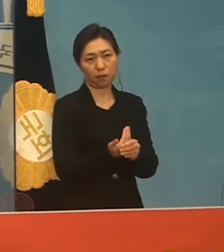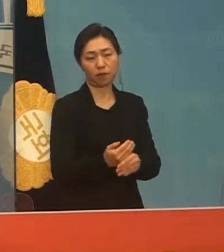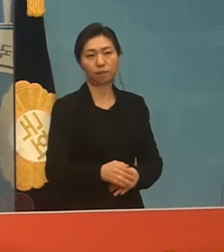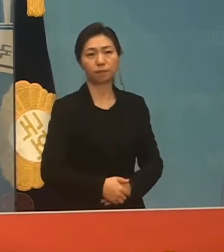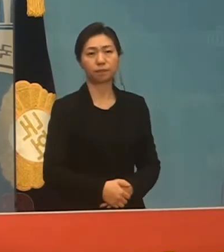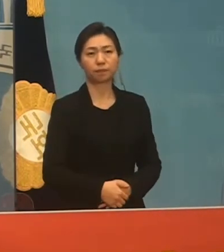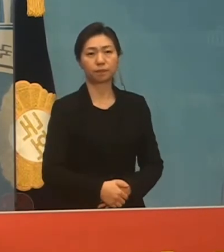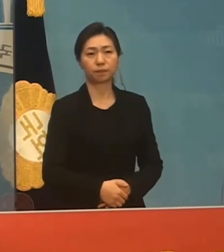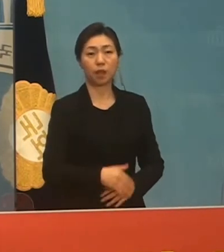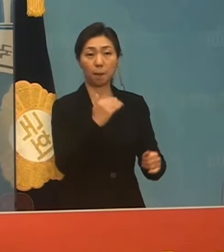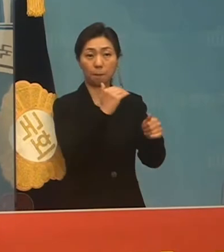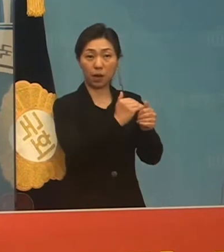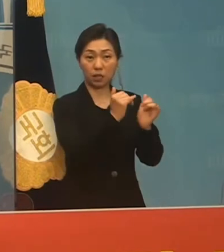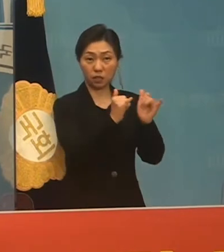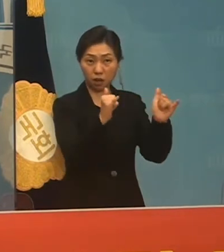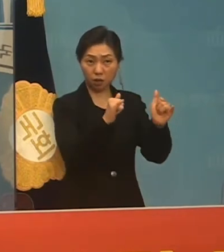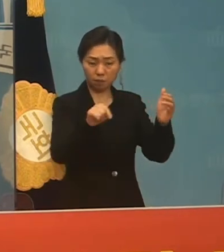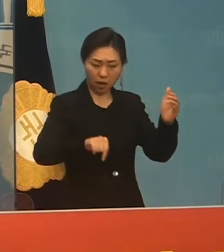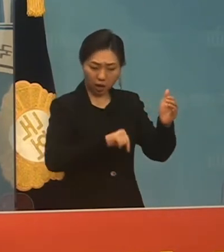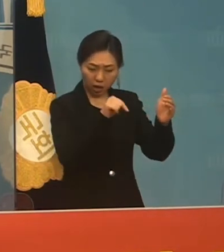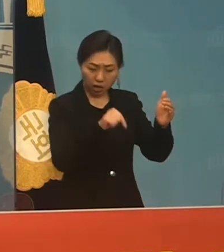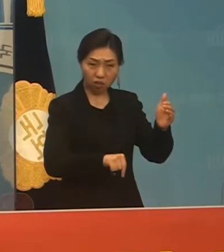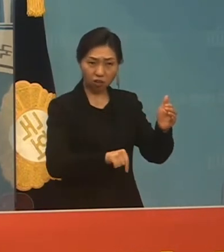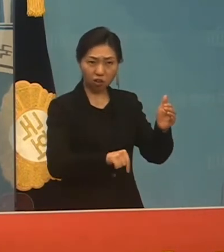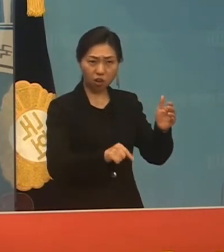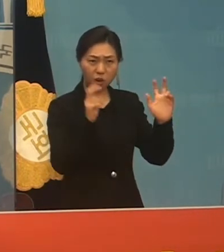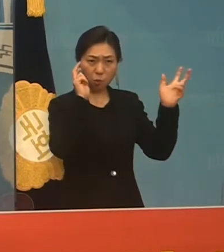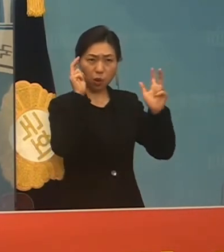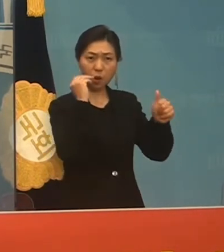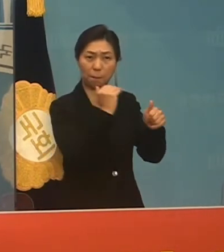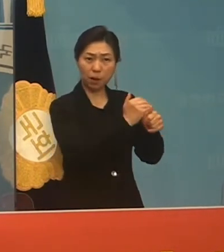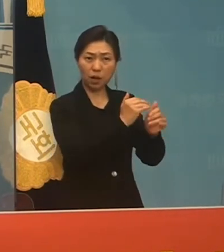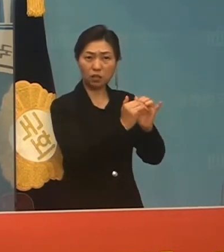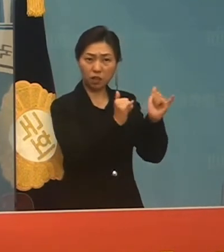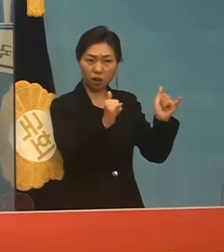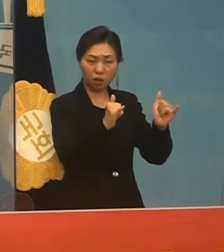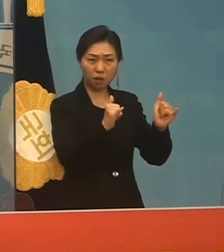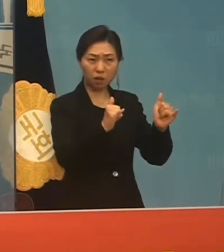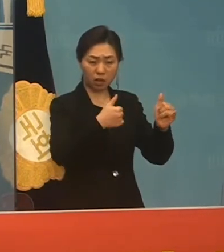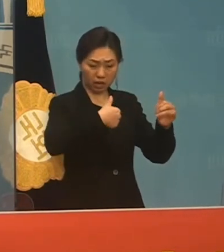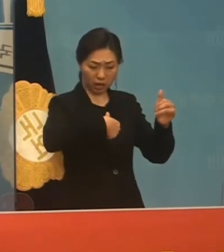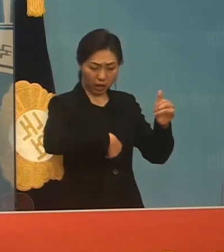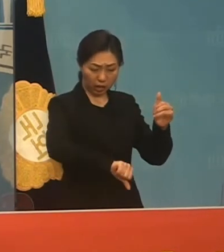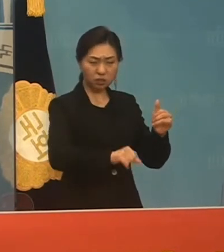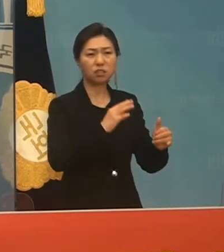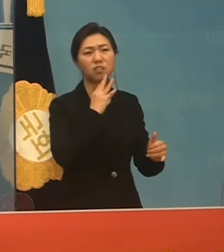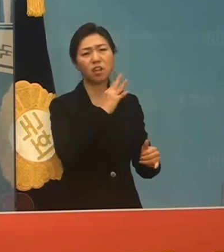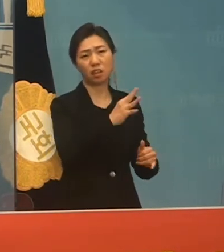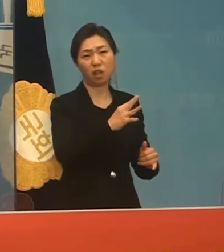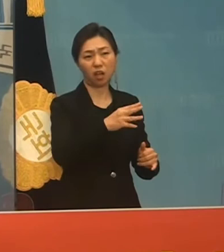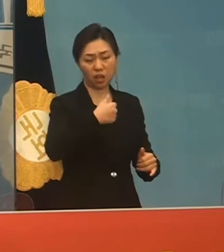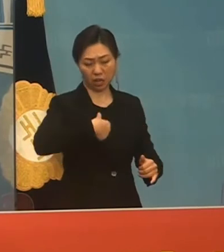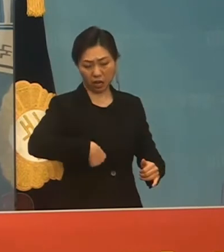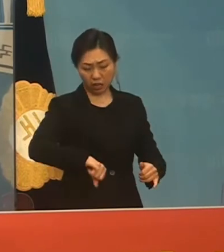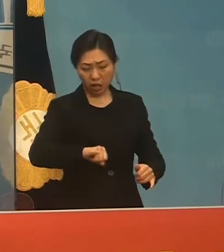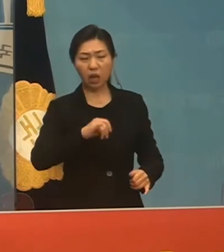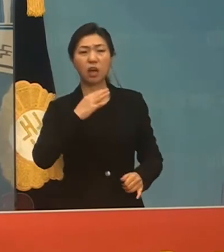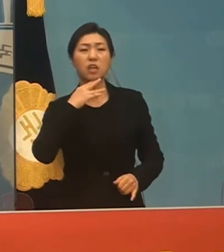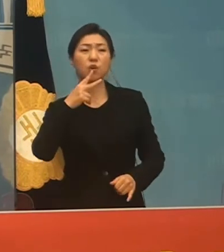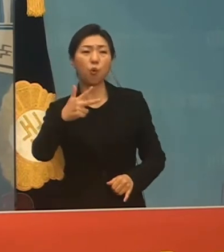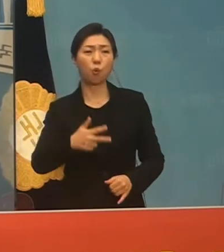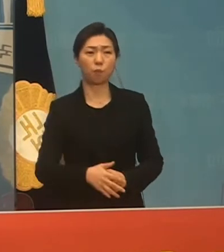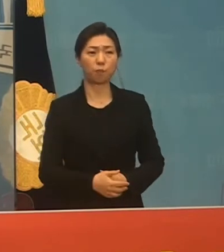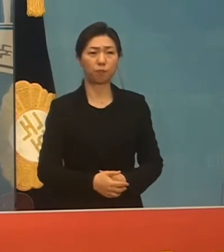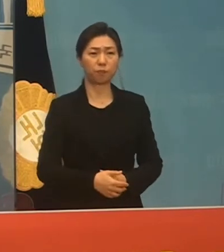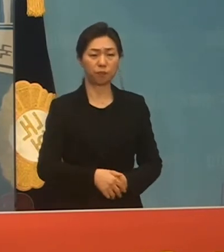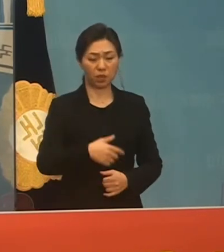해고자 중에도 그 4살 된 아들, 또 7살 된 자녀,